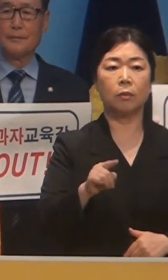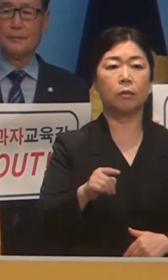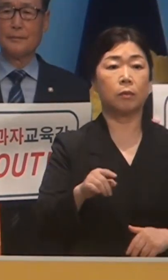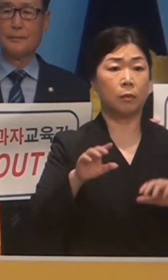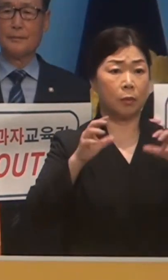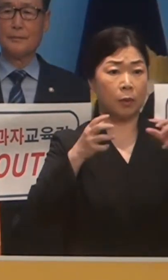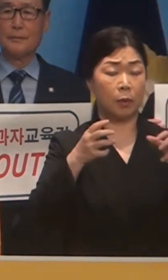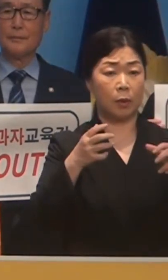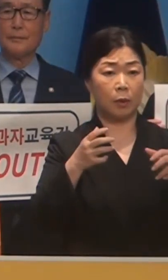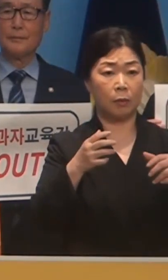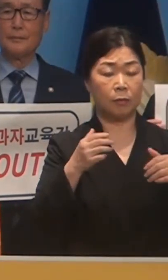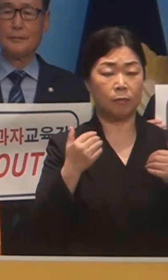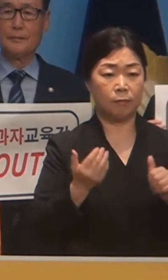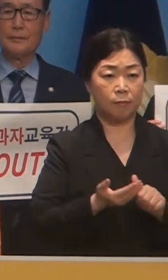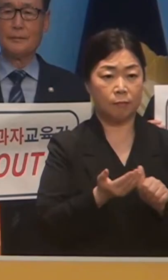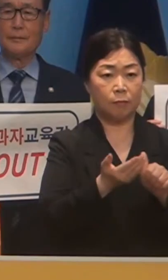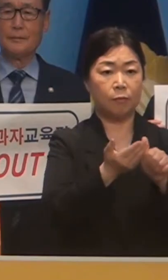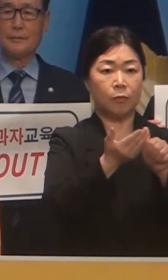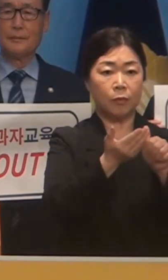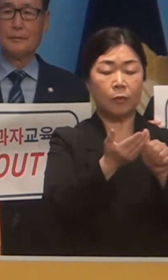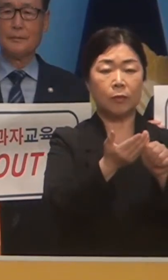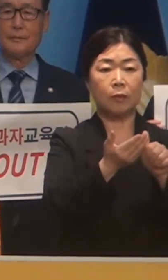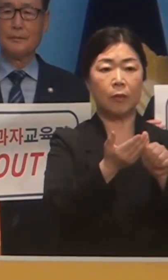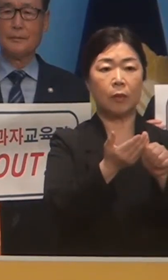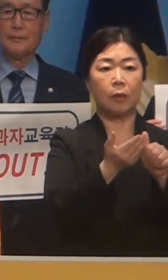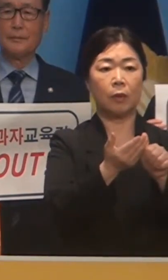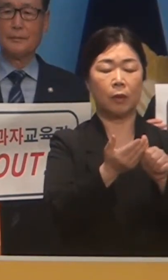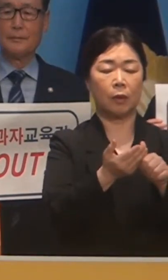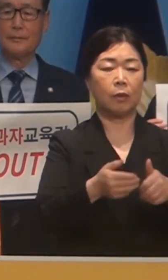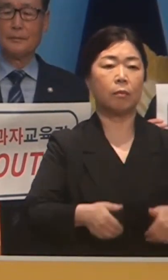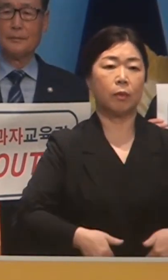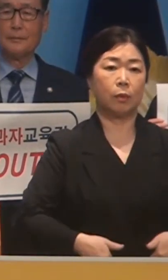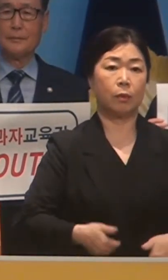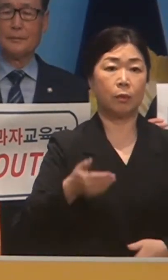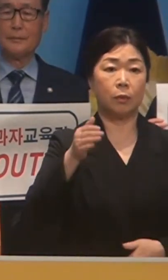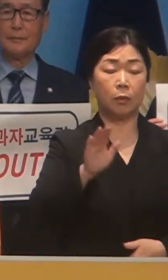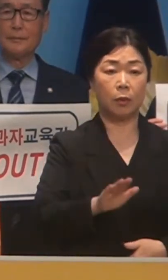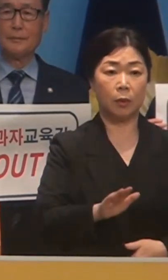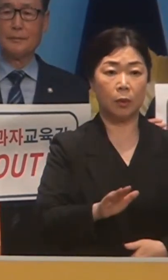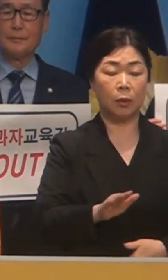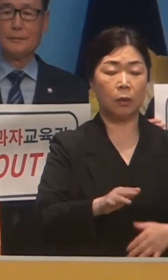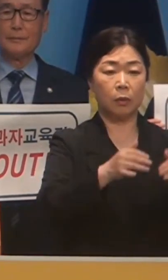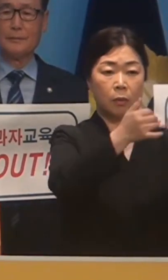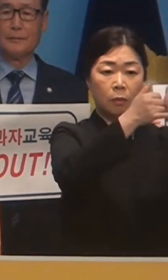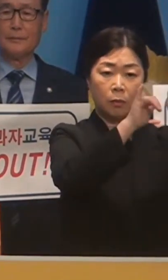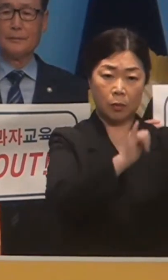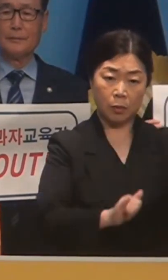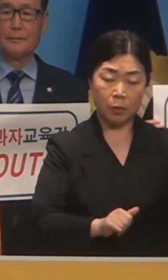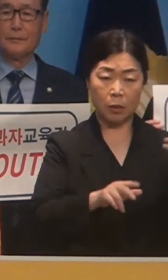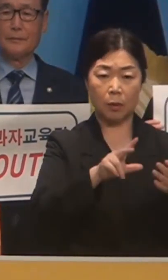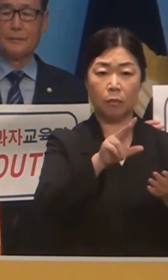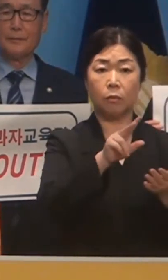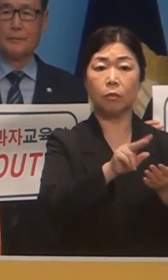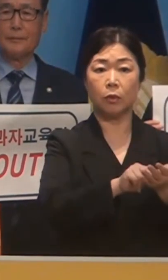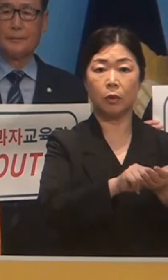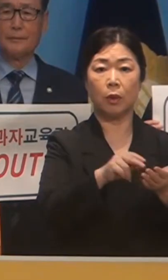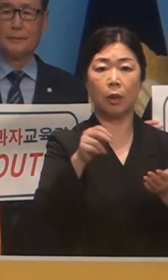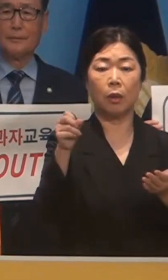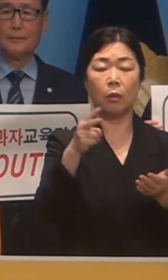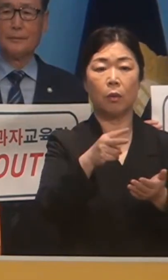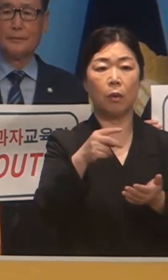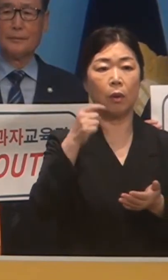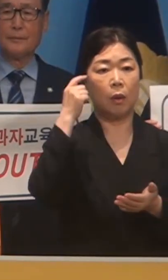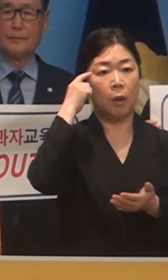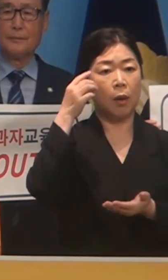국가의 미래가 좌우됩니다. 특히 역사 문제랄지 어떤